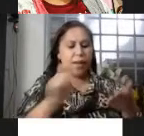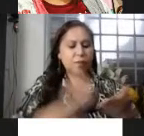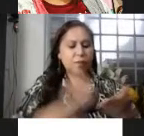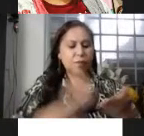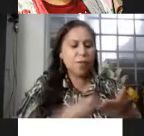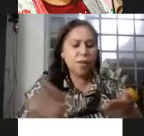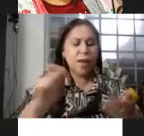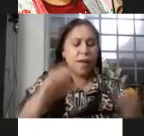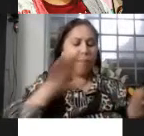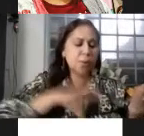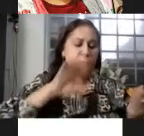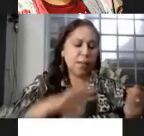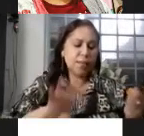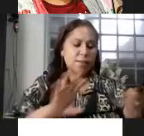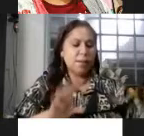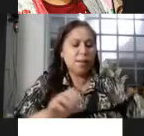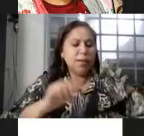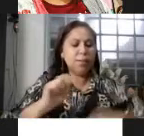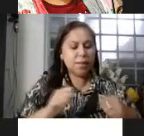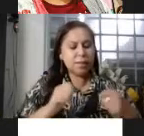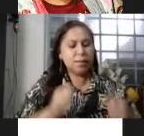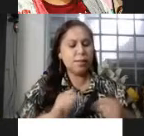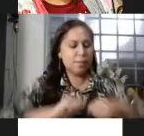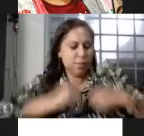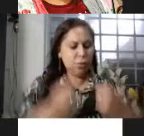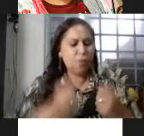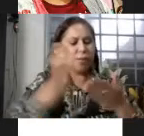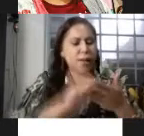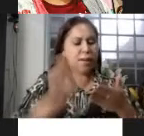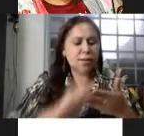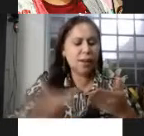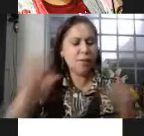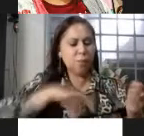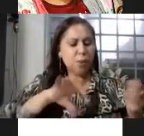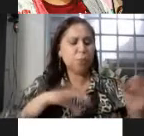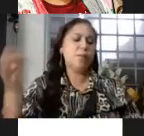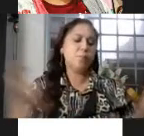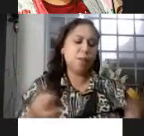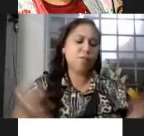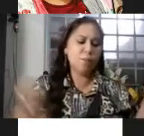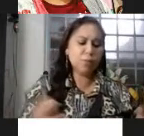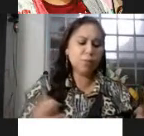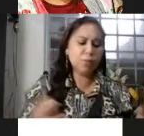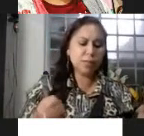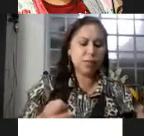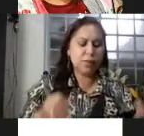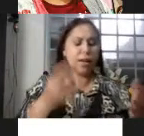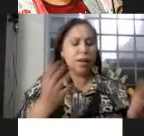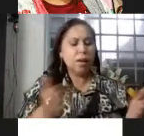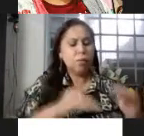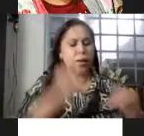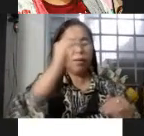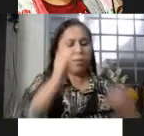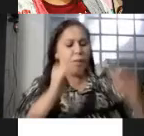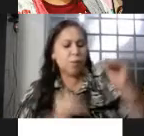ele escreve em português. Então, ele precisa se esforçar em escrever o português o mais fiel possível, né?